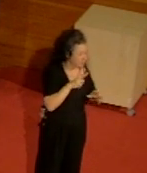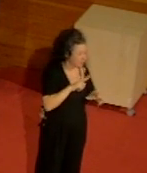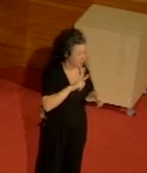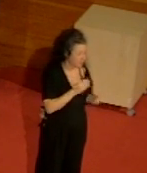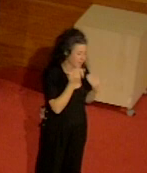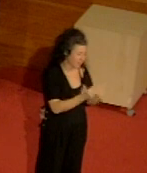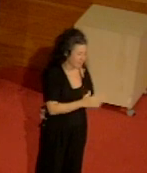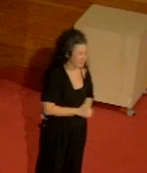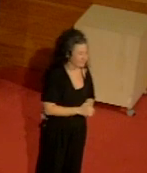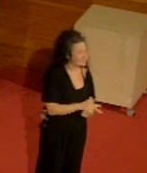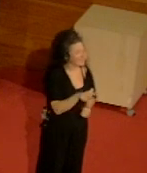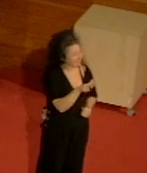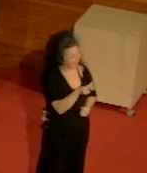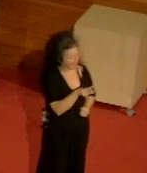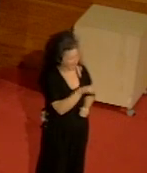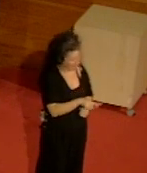Bueno,